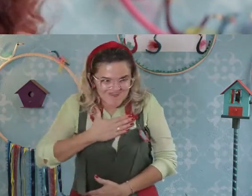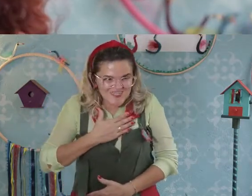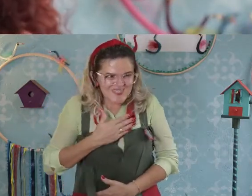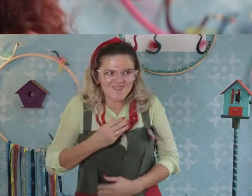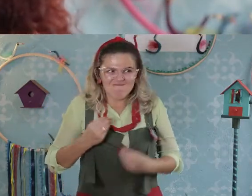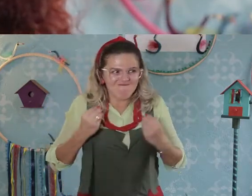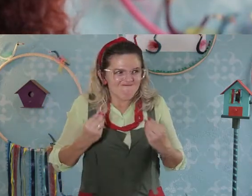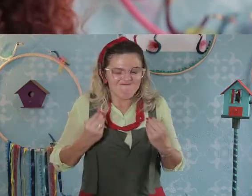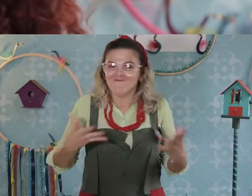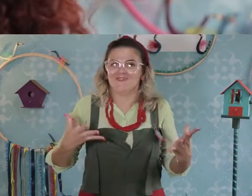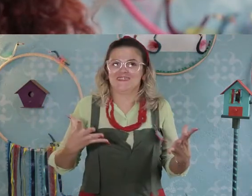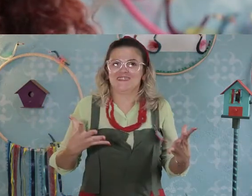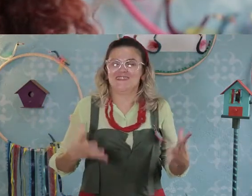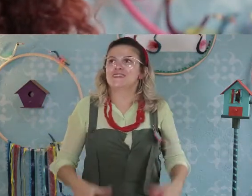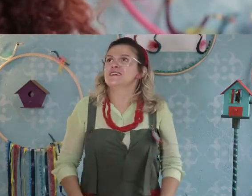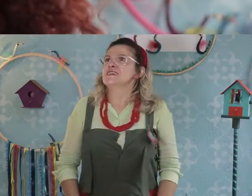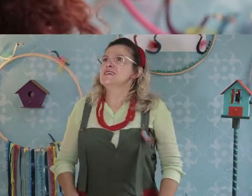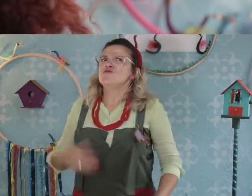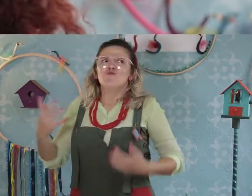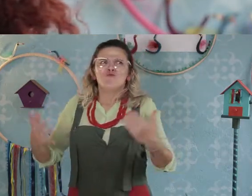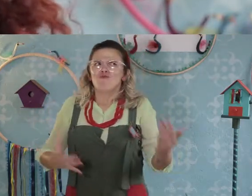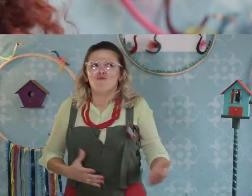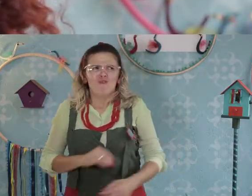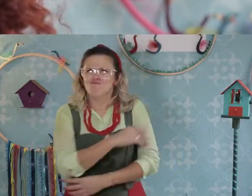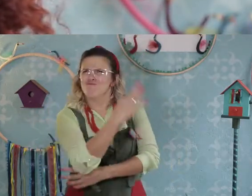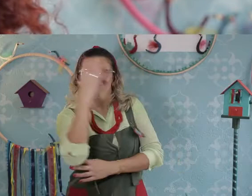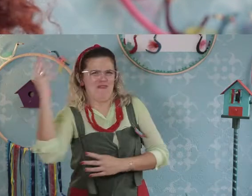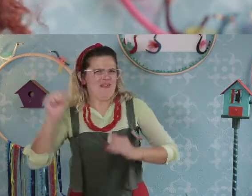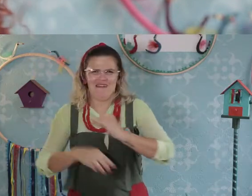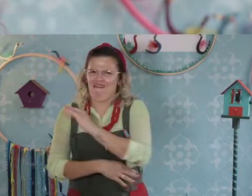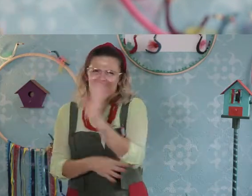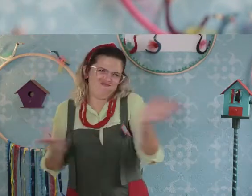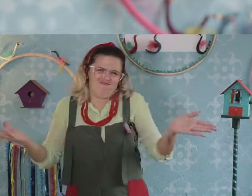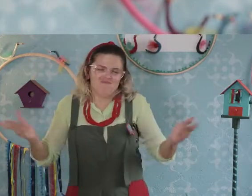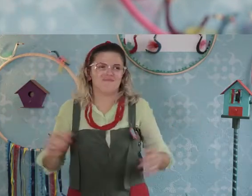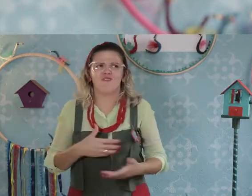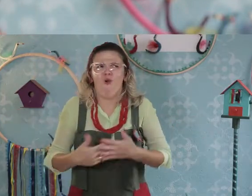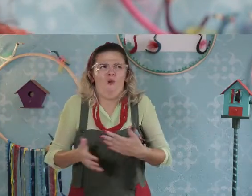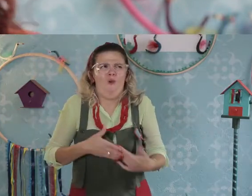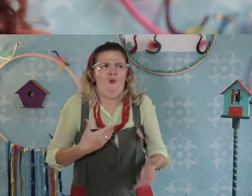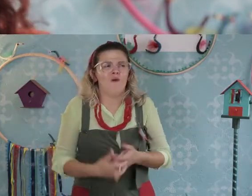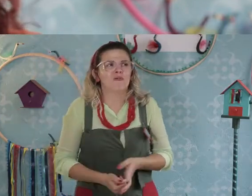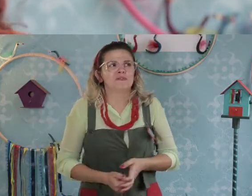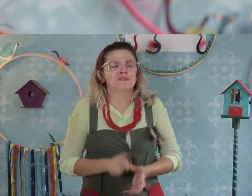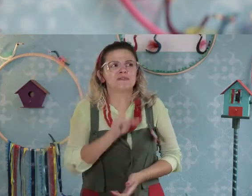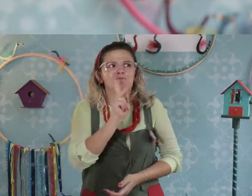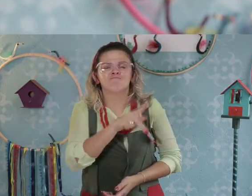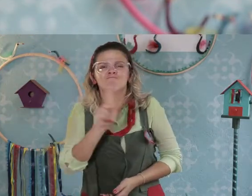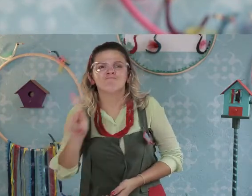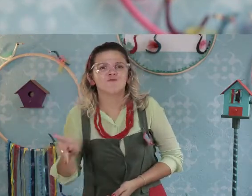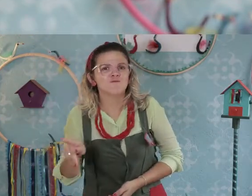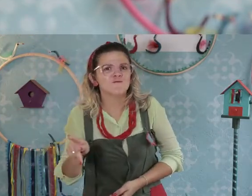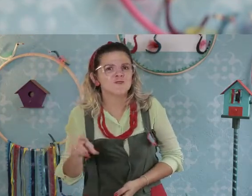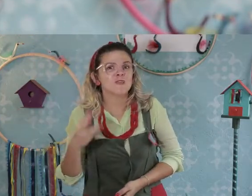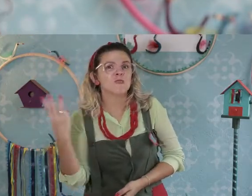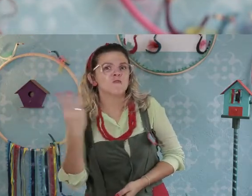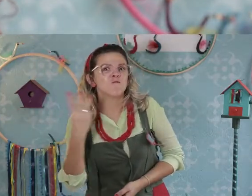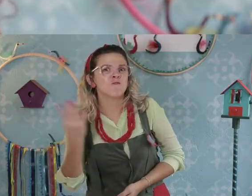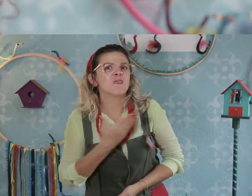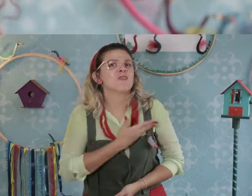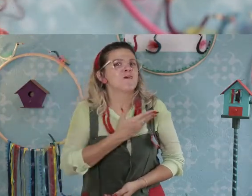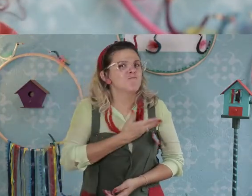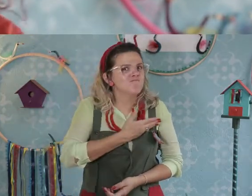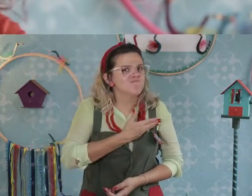muito ou em uma lenda da mata que eles gostassem também. A professora da fauna, do Manacá e